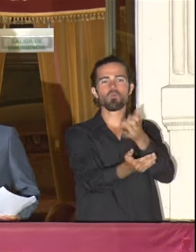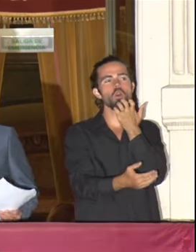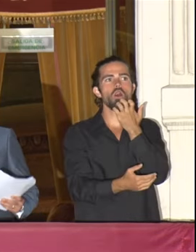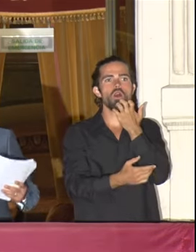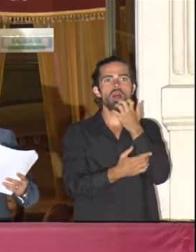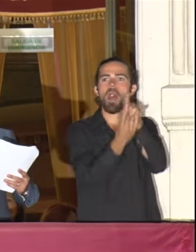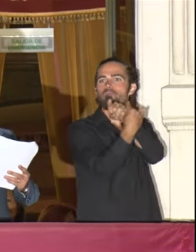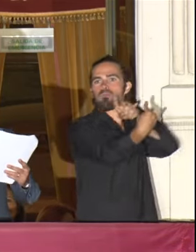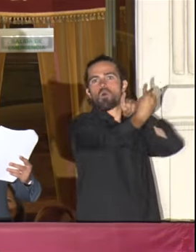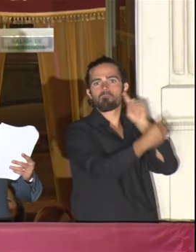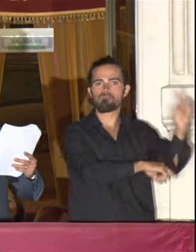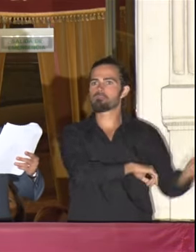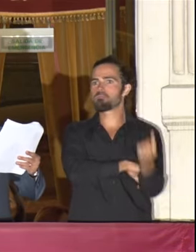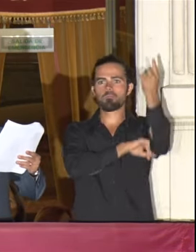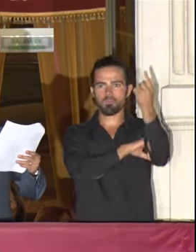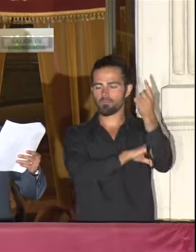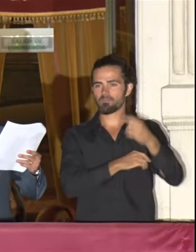muchas relaciones.